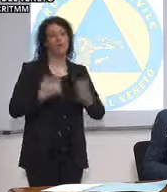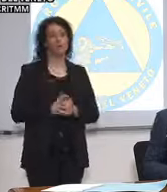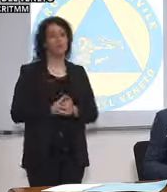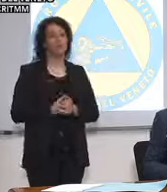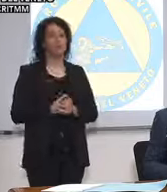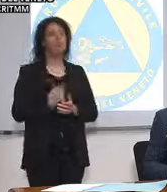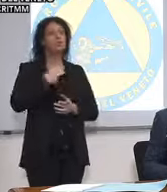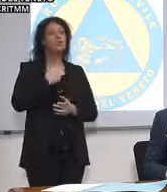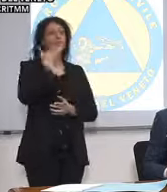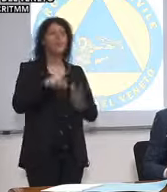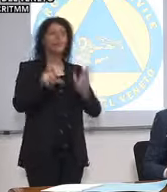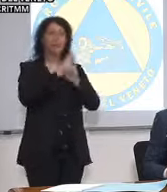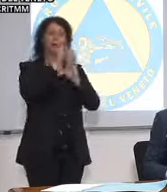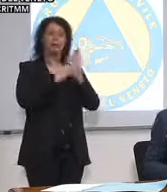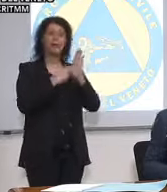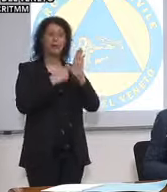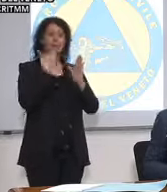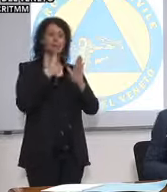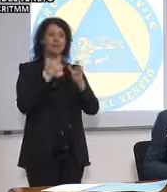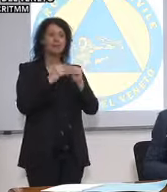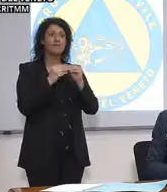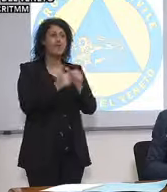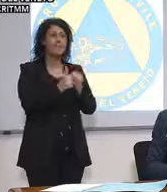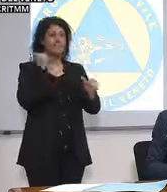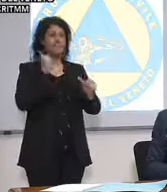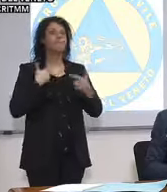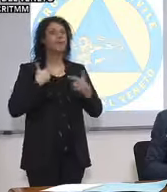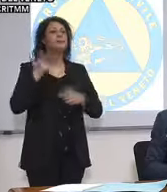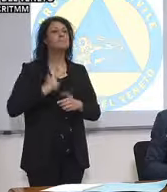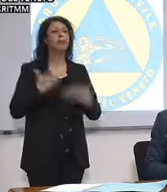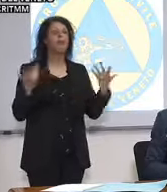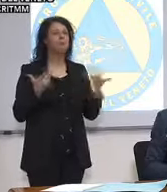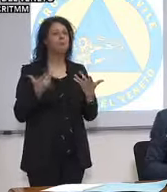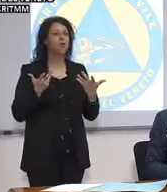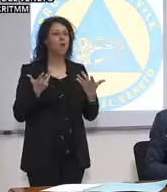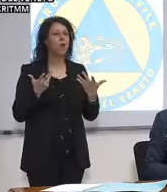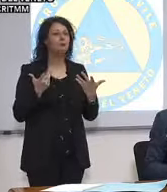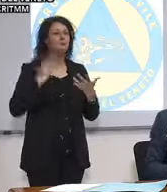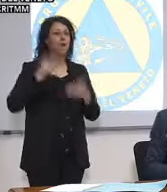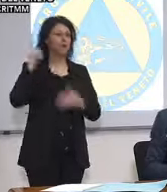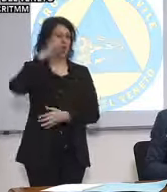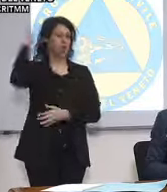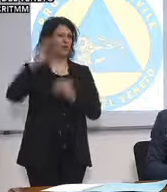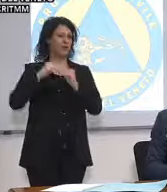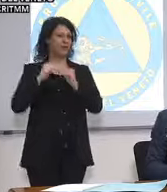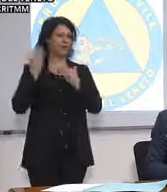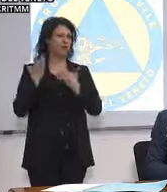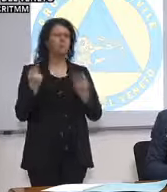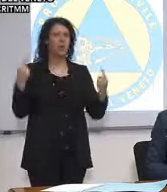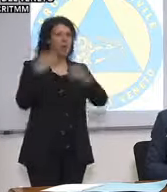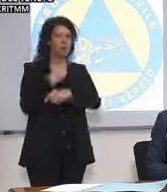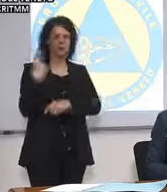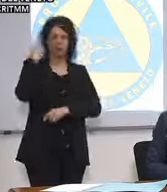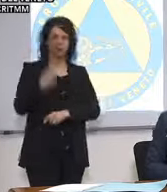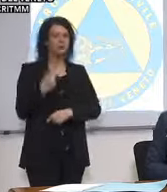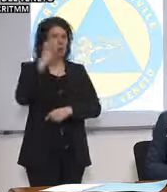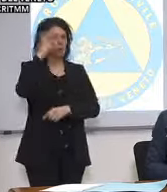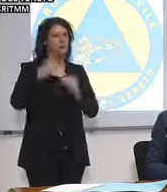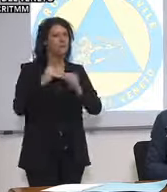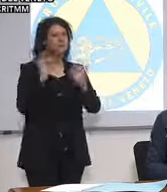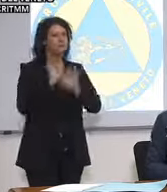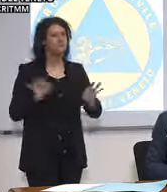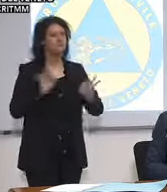però ero sempre nella speranza di dire che comunque ci sarebbe stato un provvedimento nazionale. Vedo che non c'è stato fino a questo punto.